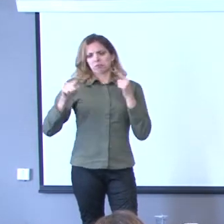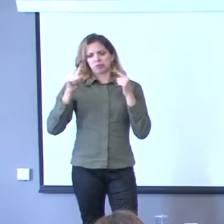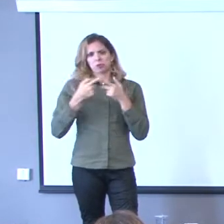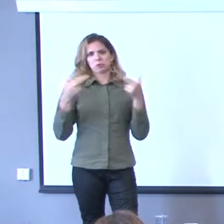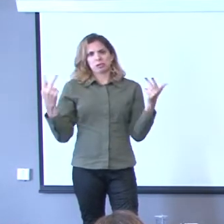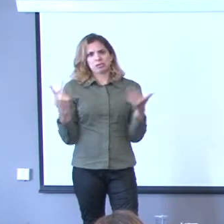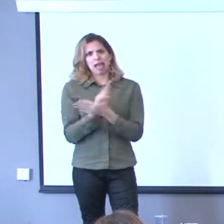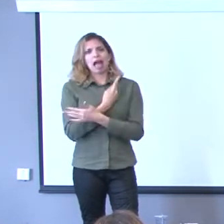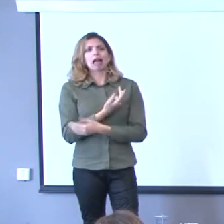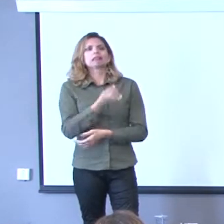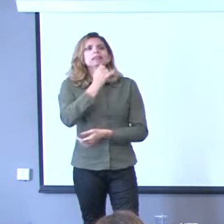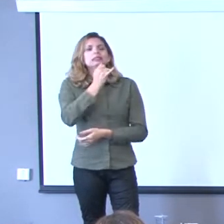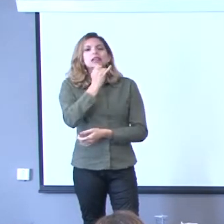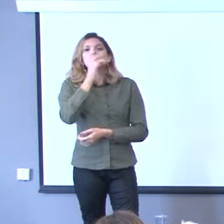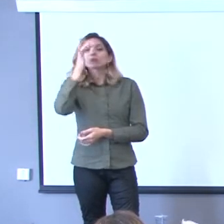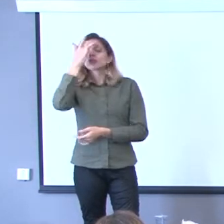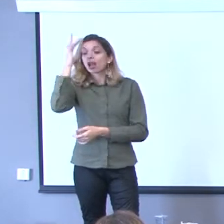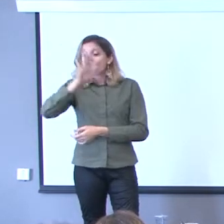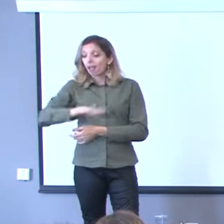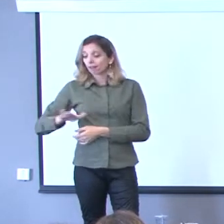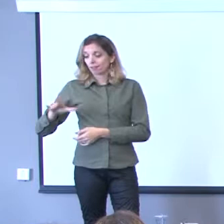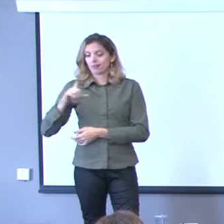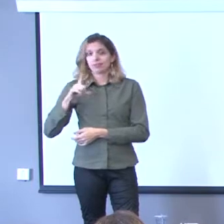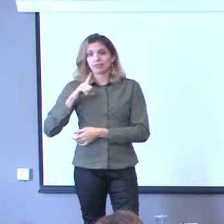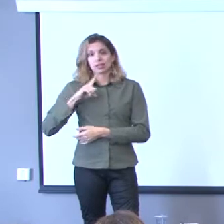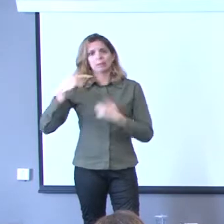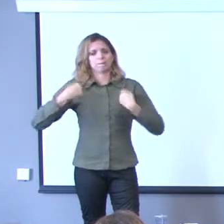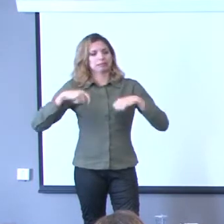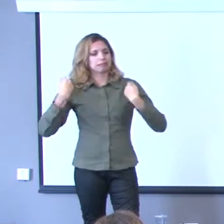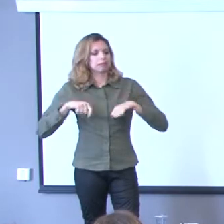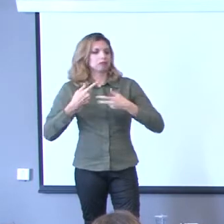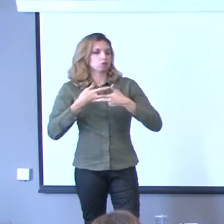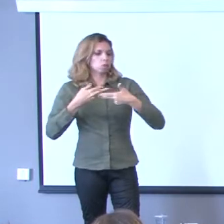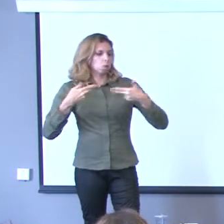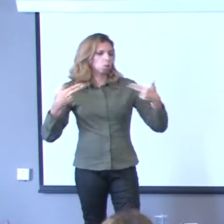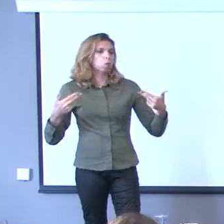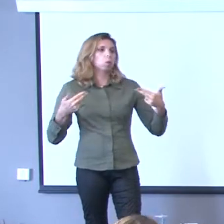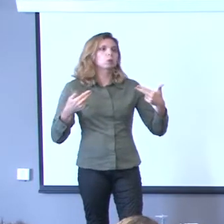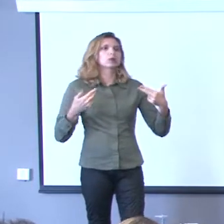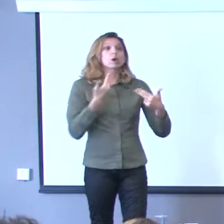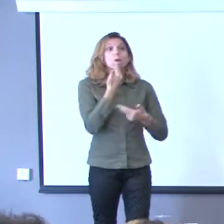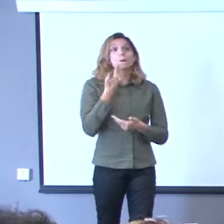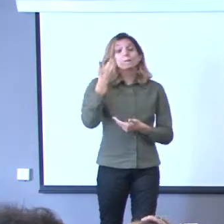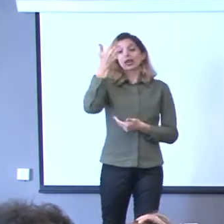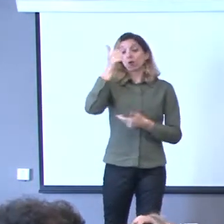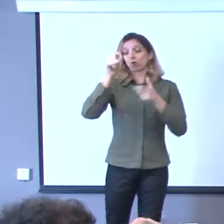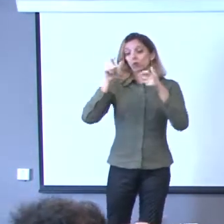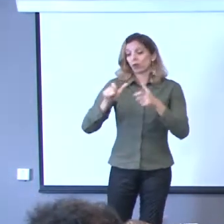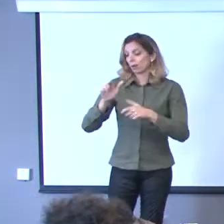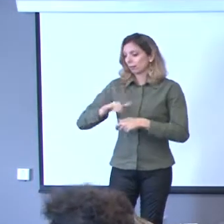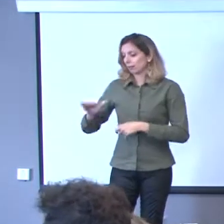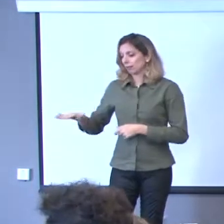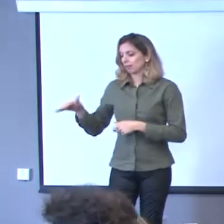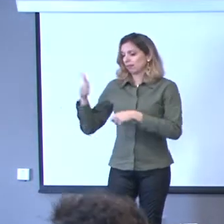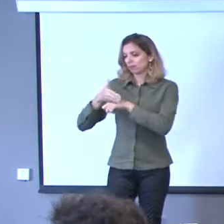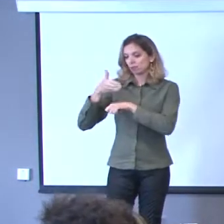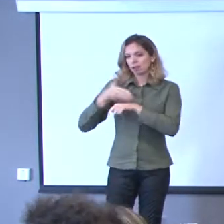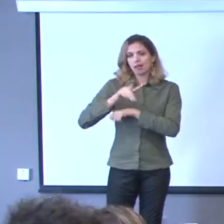assim, quando a criança tem necessidade, quando o melhor ambiente para a criança com deficiência é a